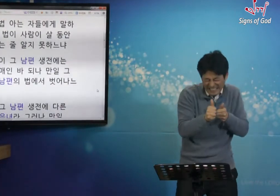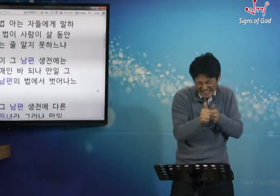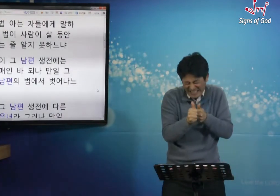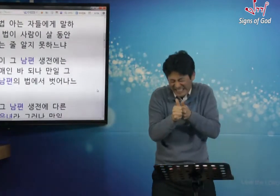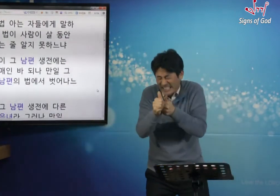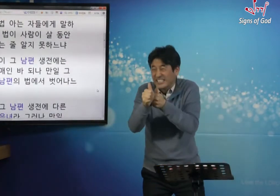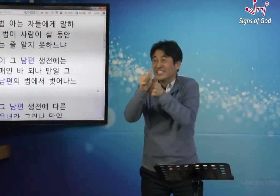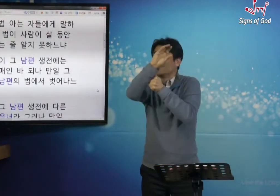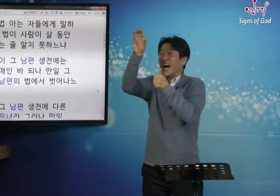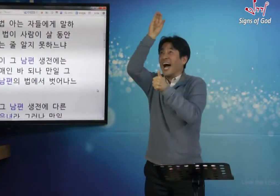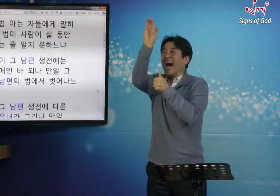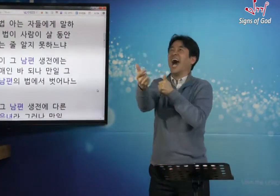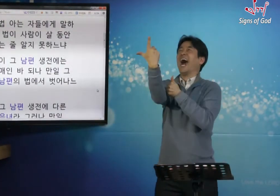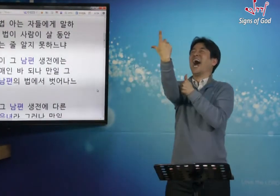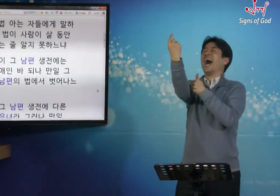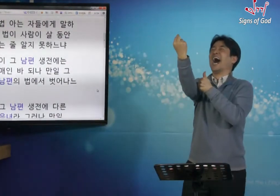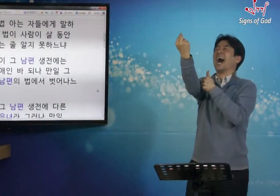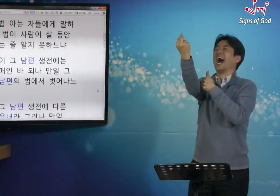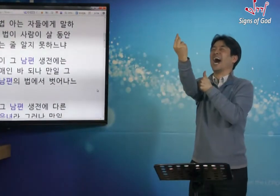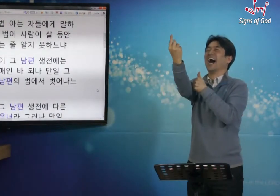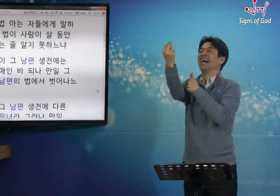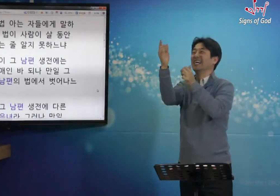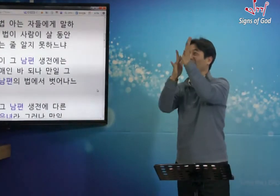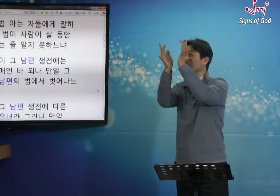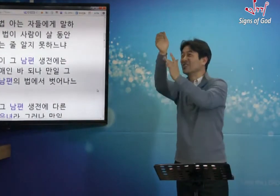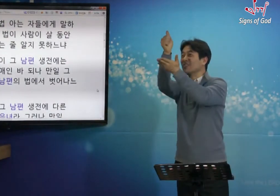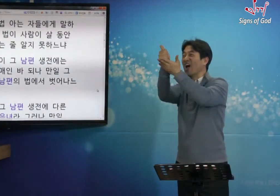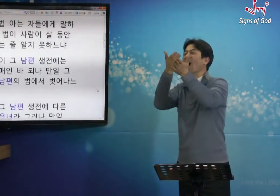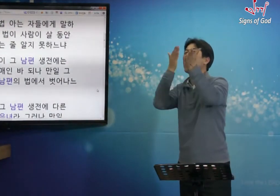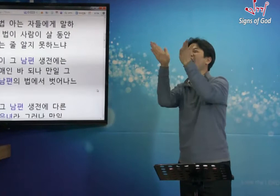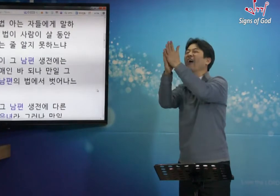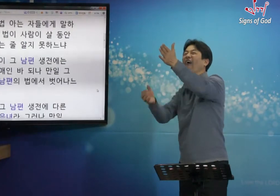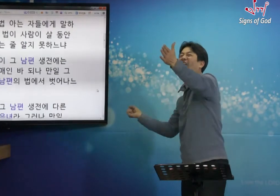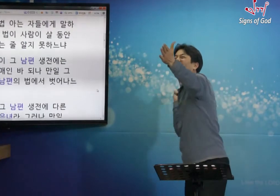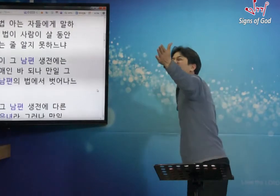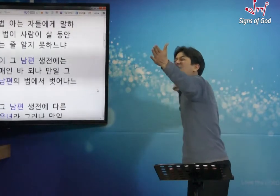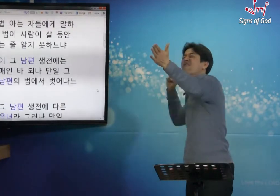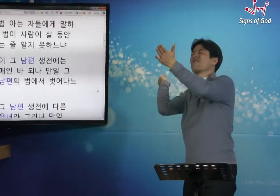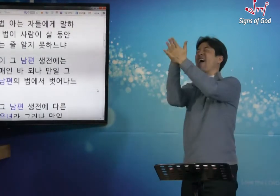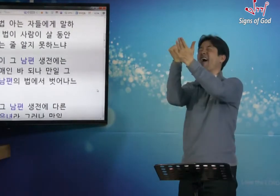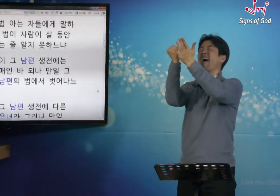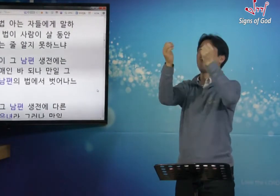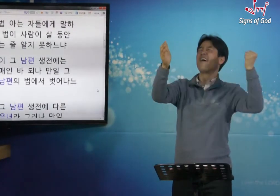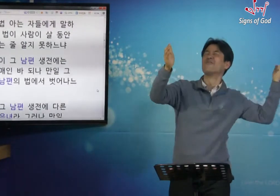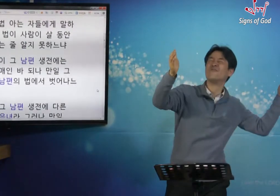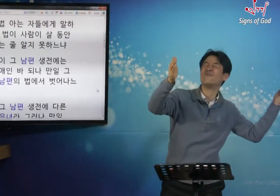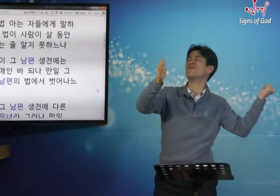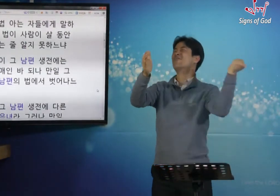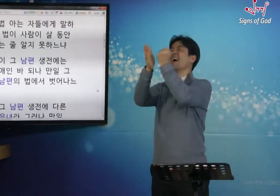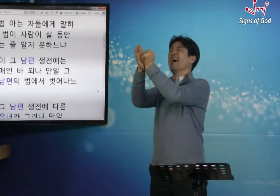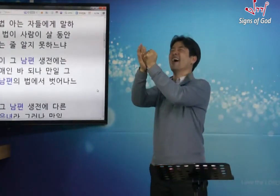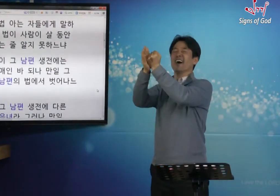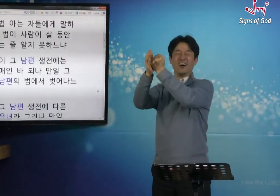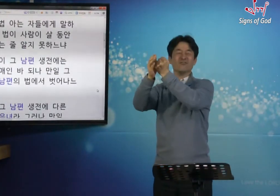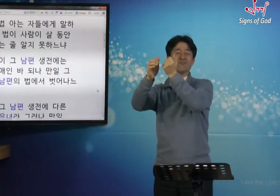그로 말미암아 그 율법이 십자가에서 예수님과 함께 못 박혔던